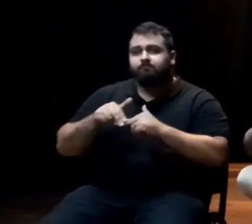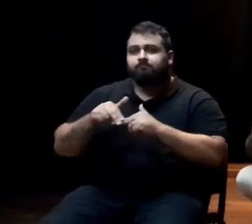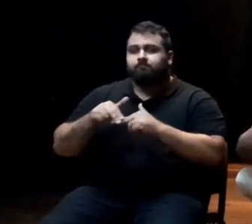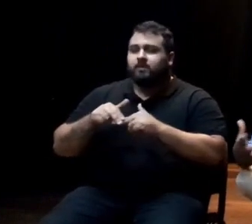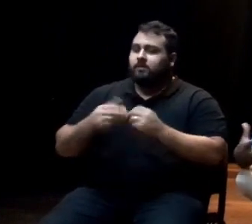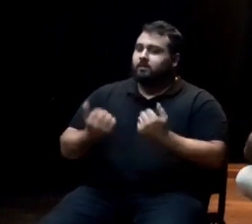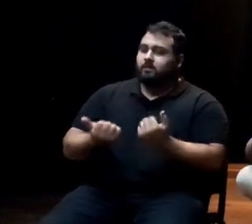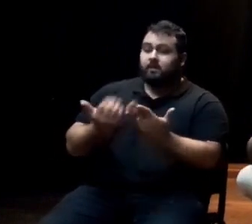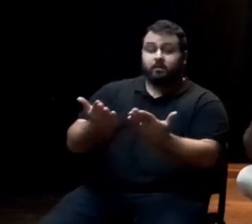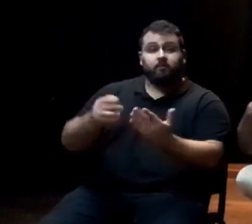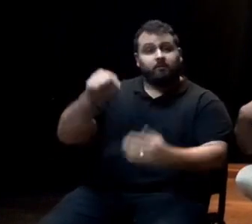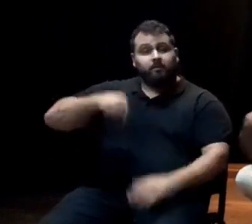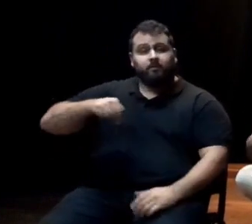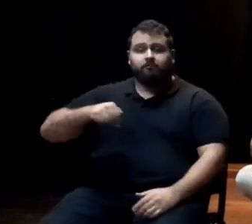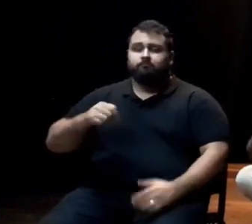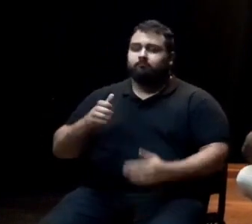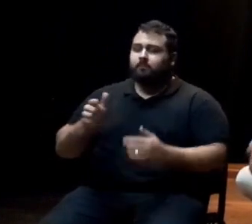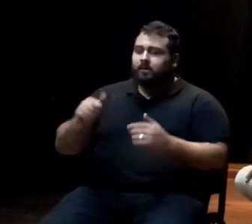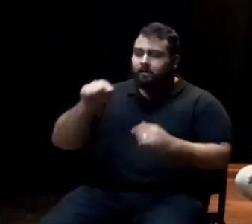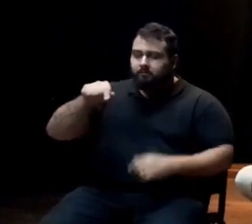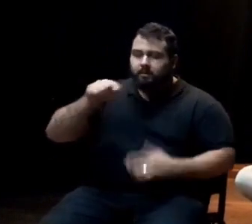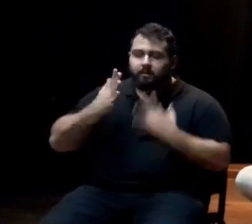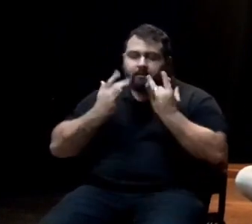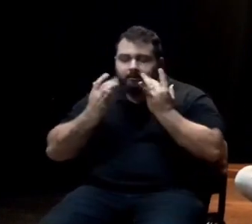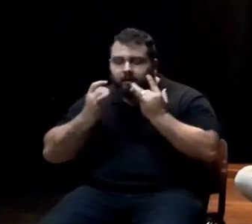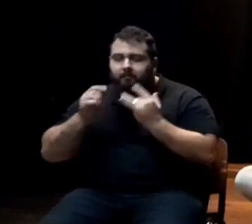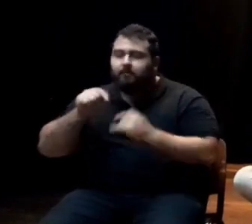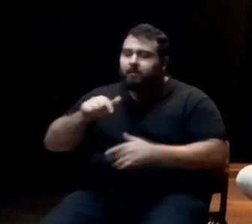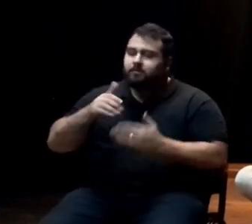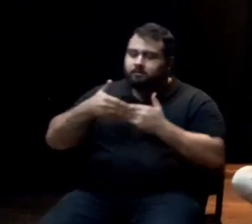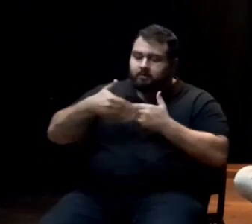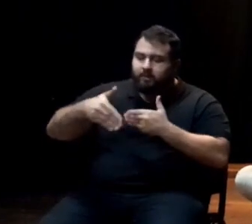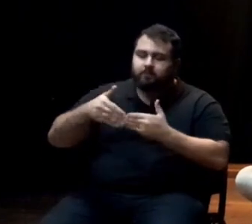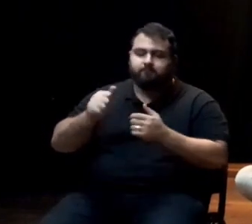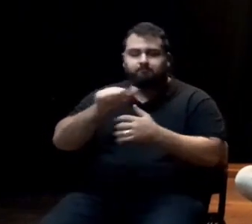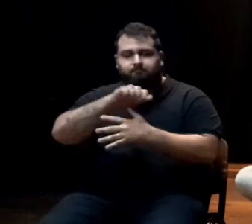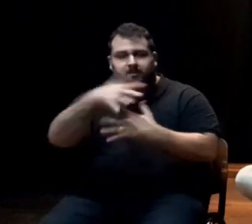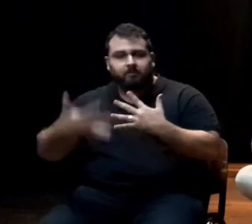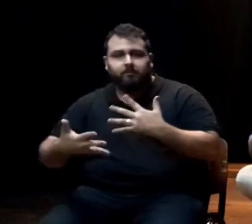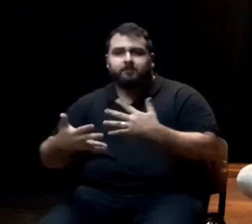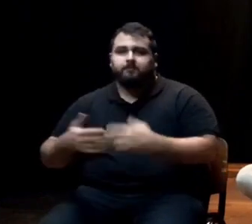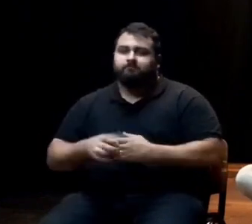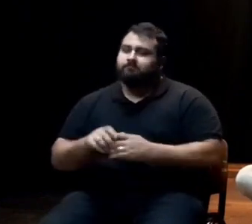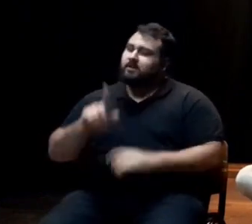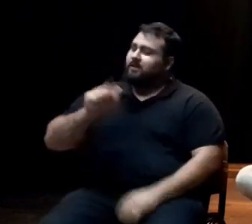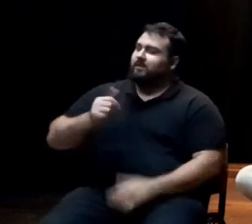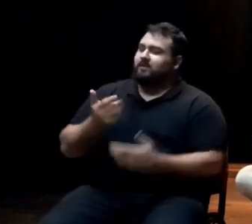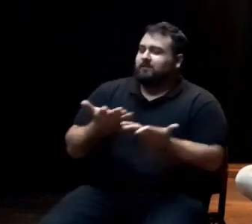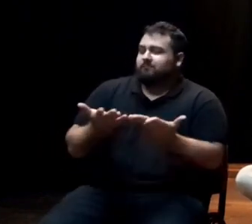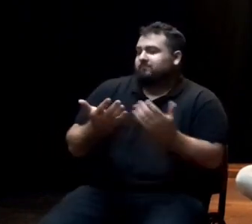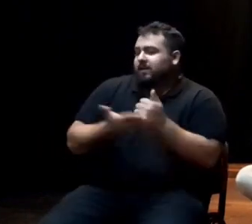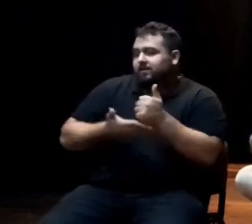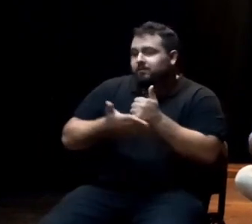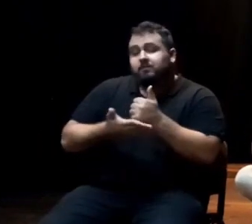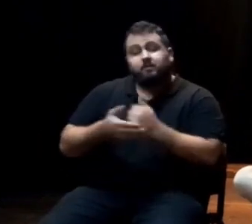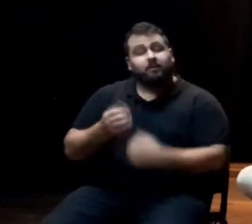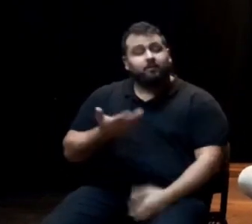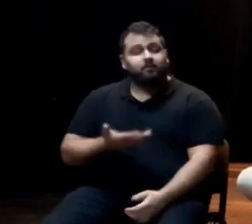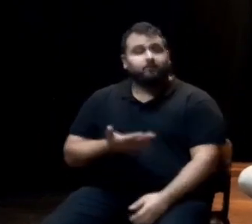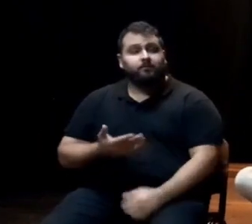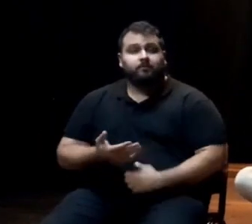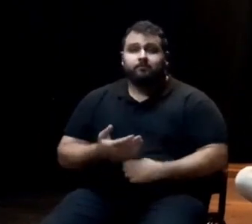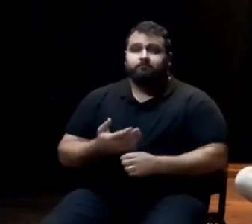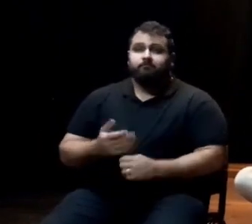para estar trazendo isso para a cena, sabe? A partir da língua de sinais também. Acho que é isso, basicamente. Isso, né?